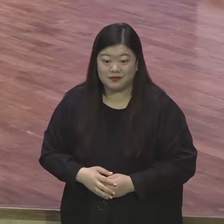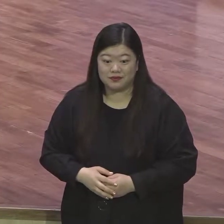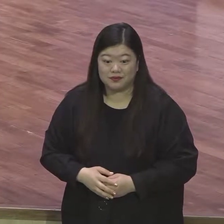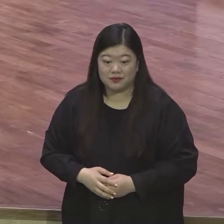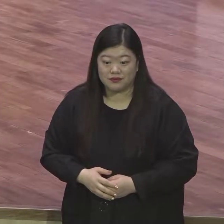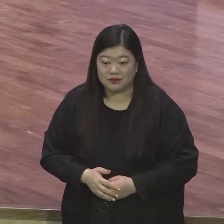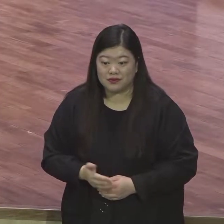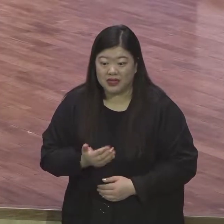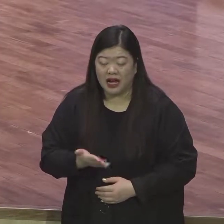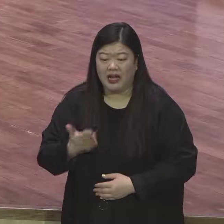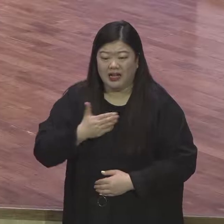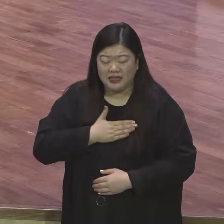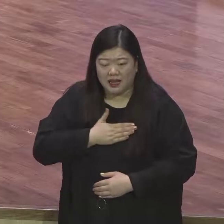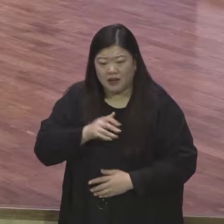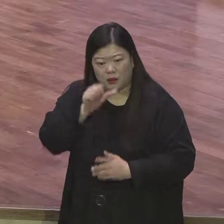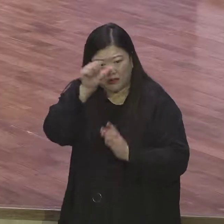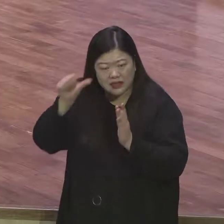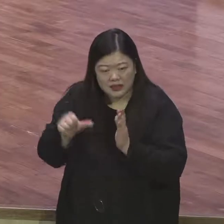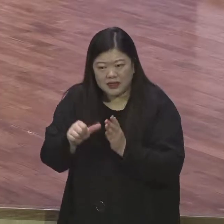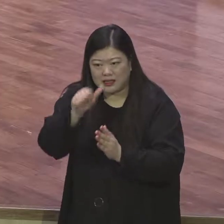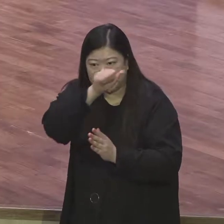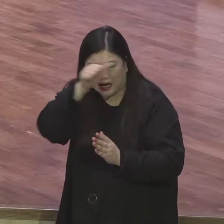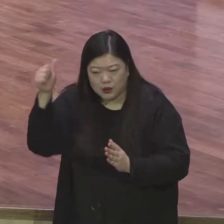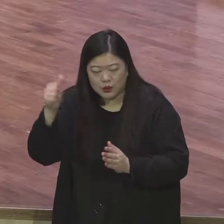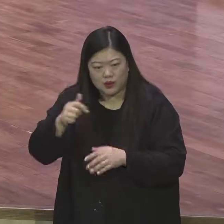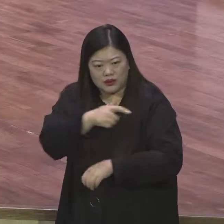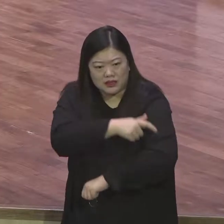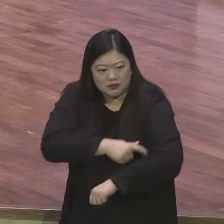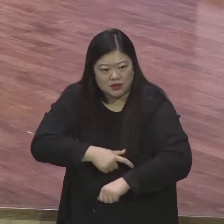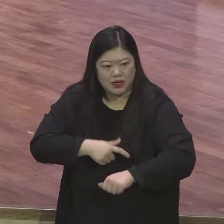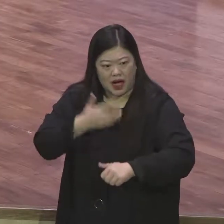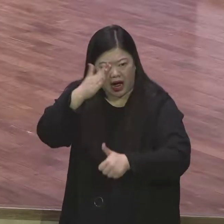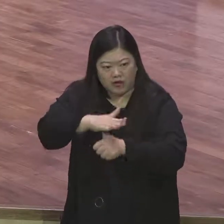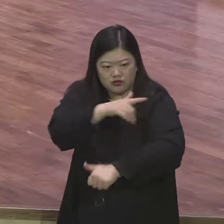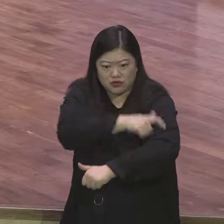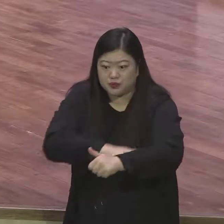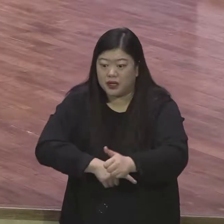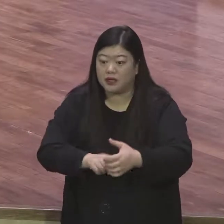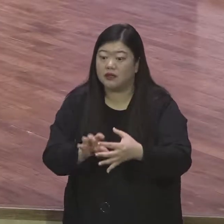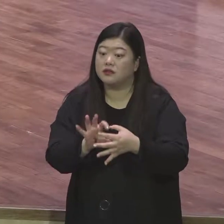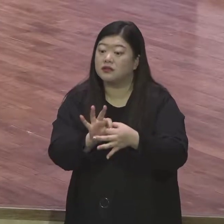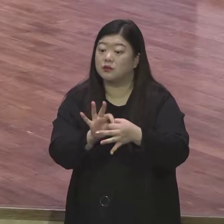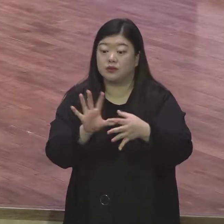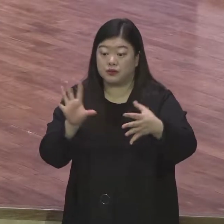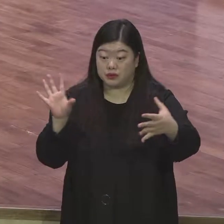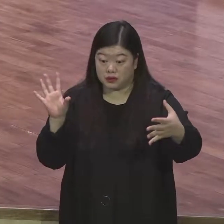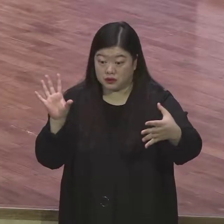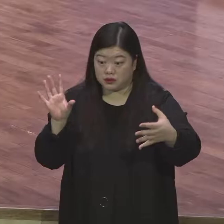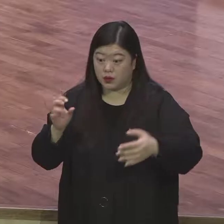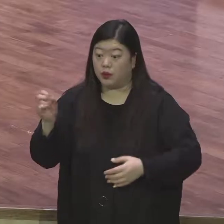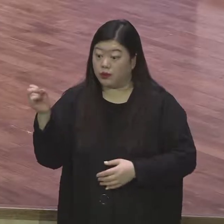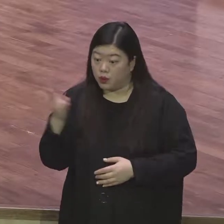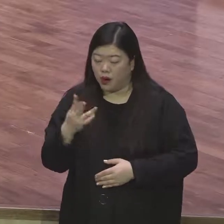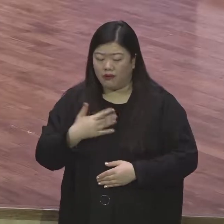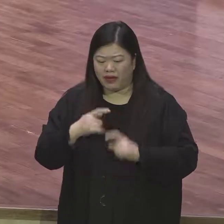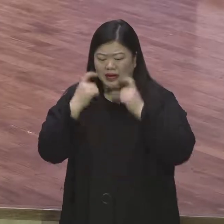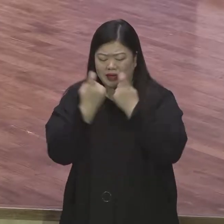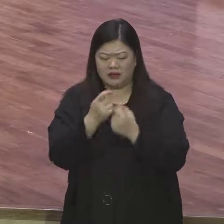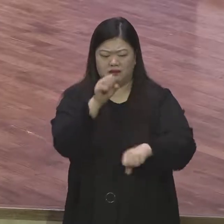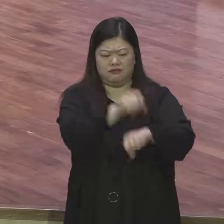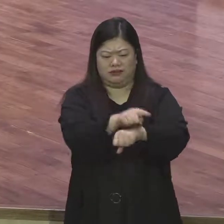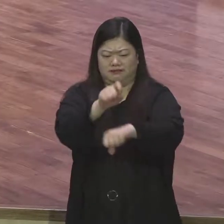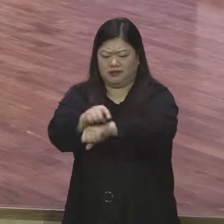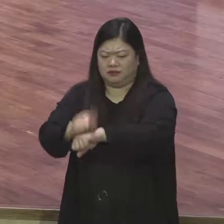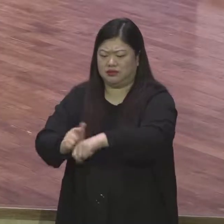다양한 구성원들로 이루어졌는데 중요한 것은 서로 다른 배경이지만은 각자에게